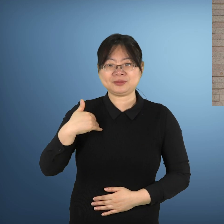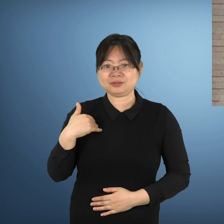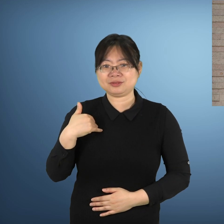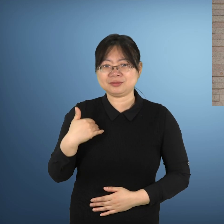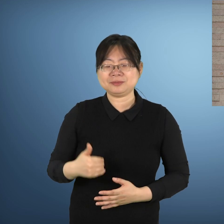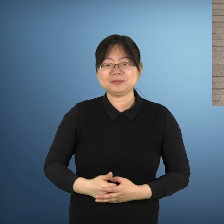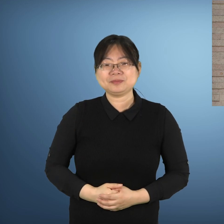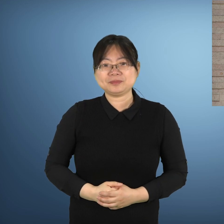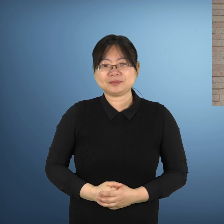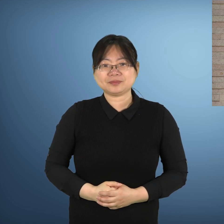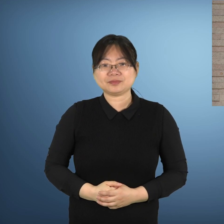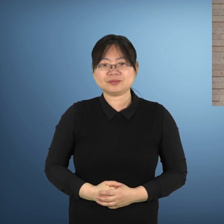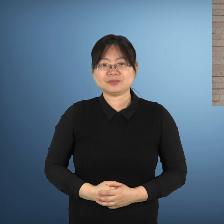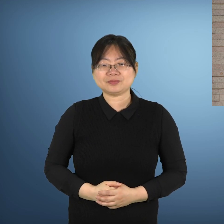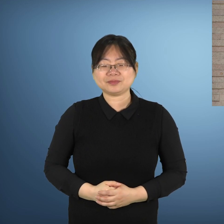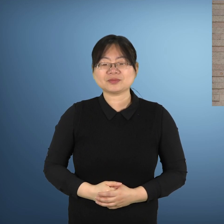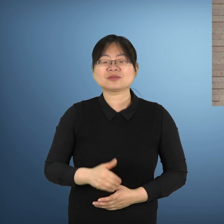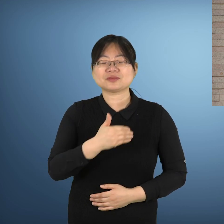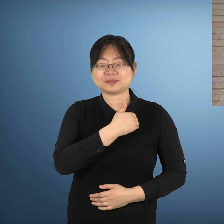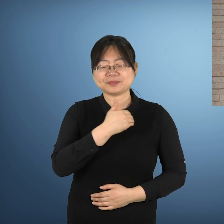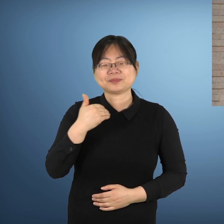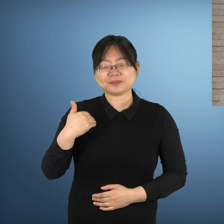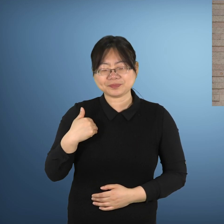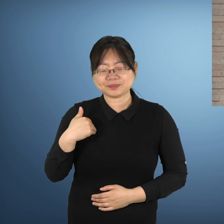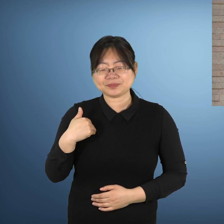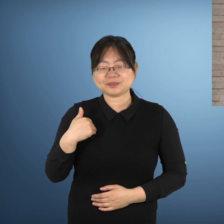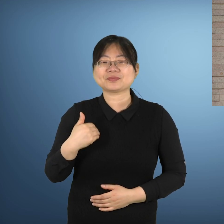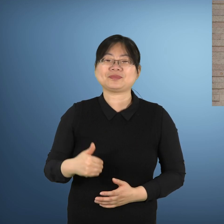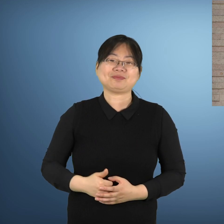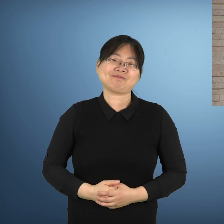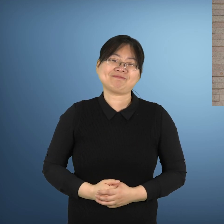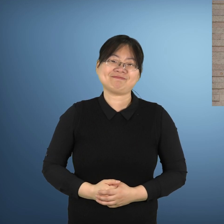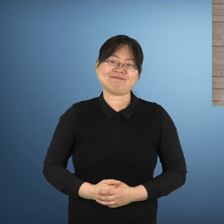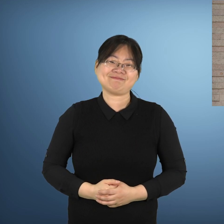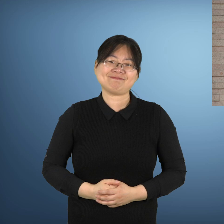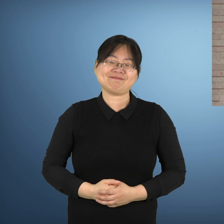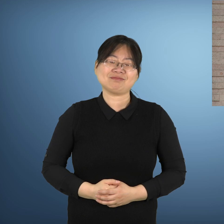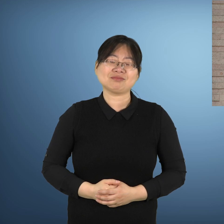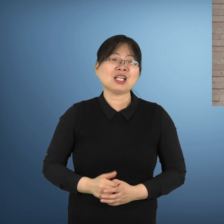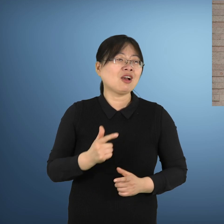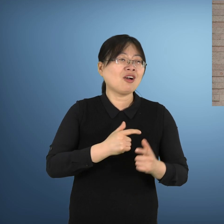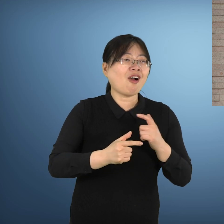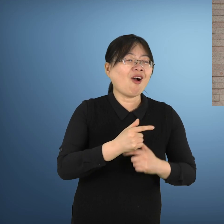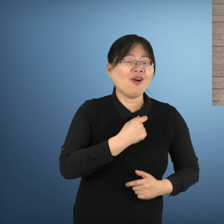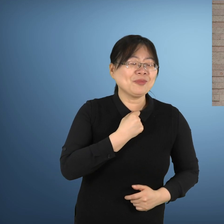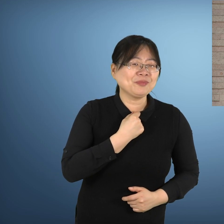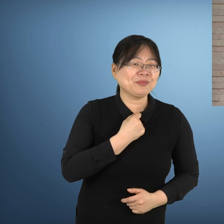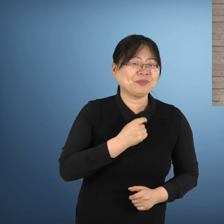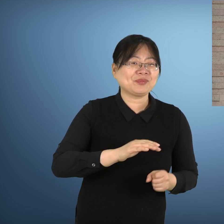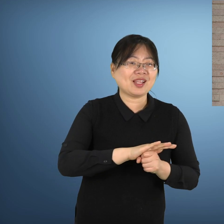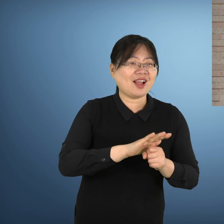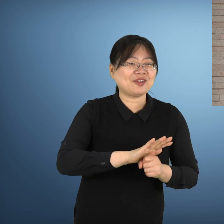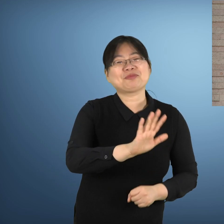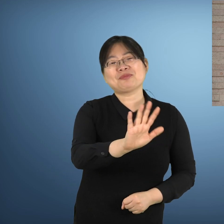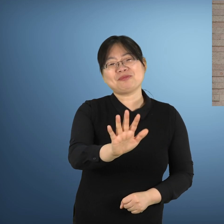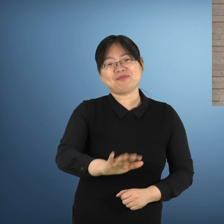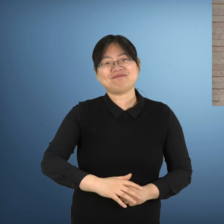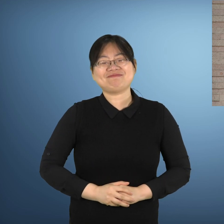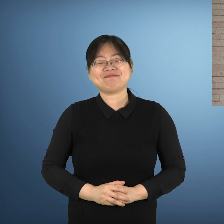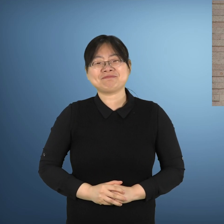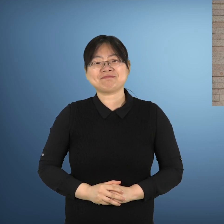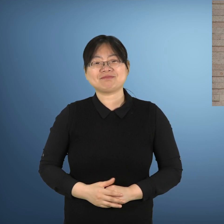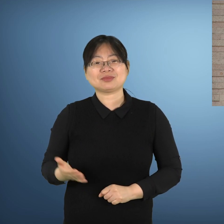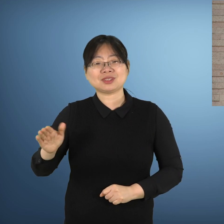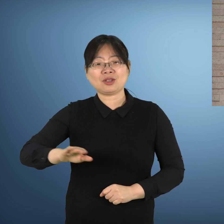거예요. 그걸로 된 거예요, 그냥. 그 이상 바라지 않아요. 근데